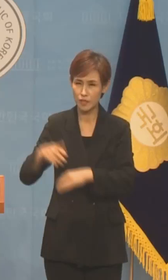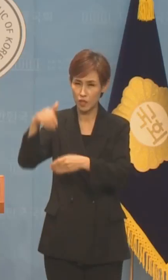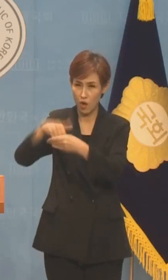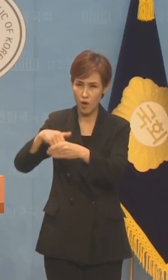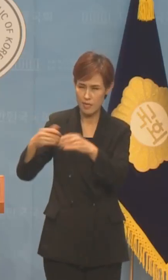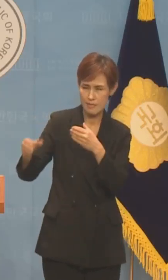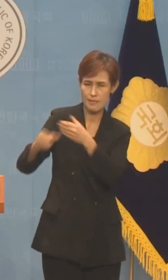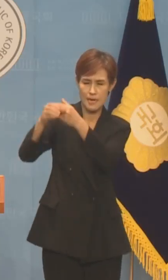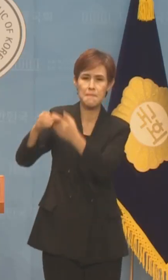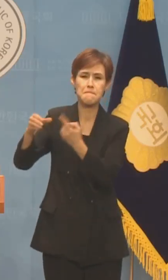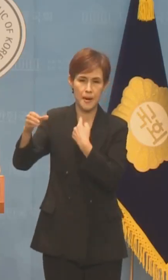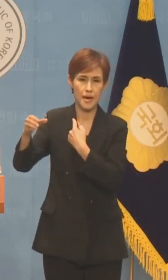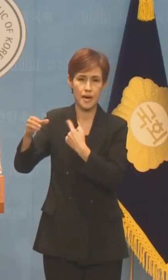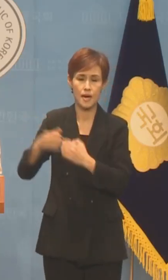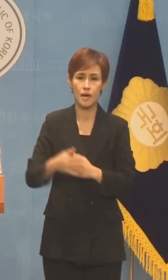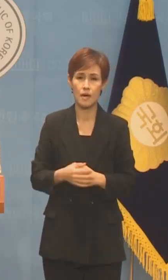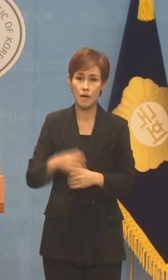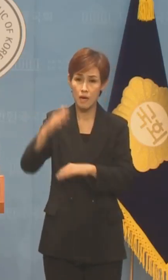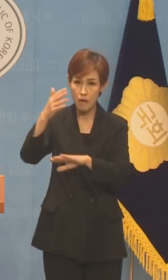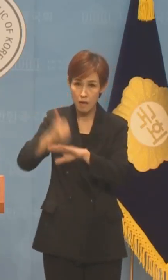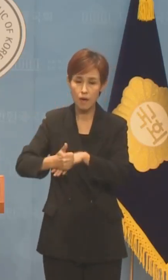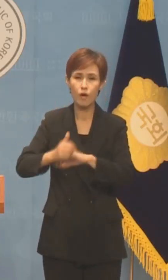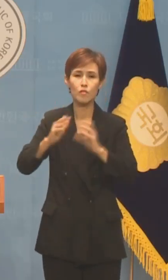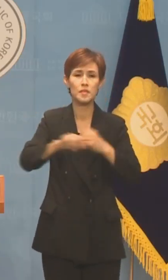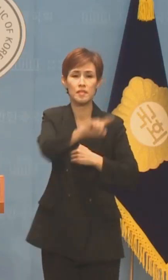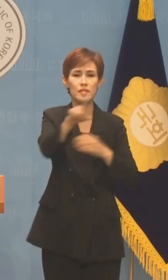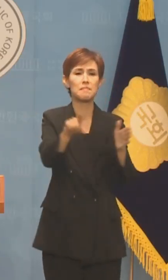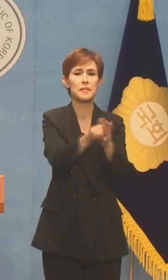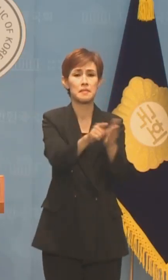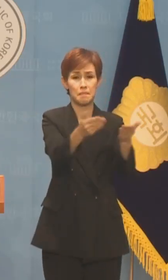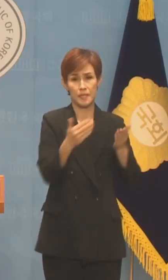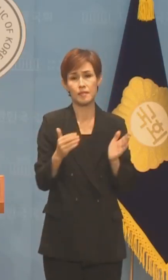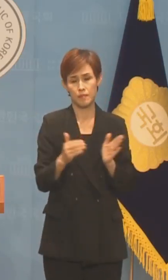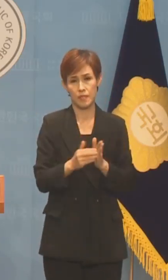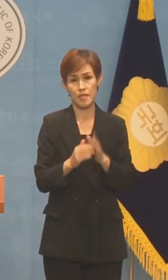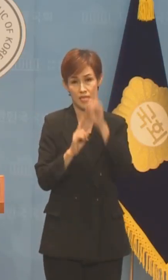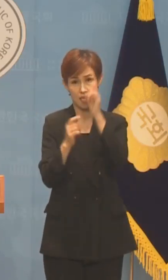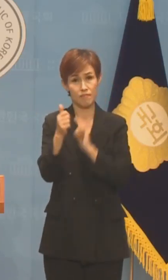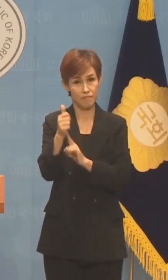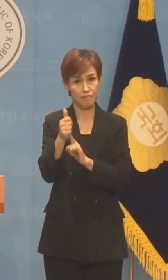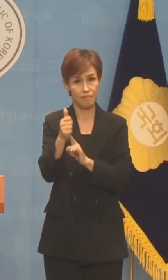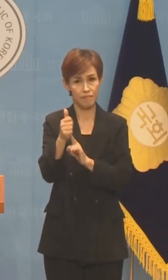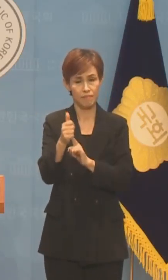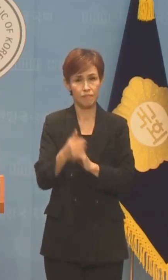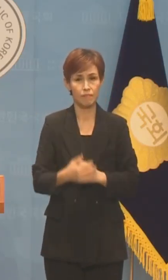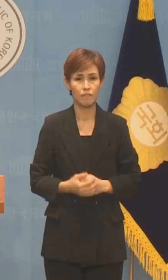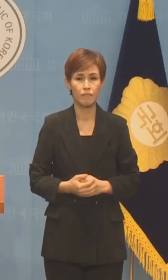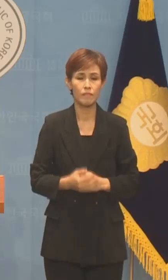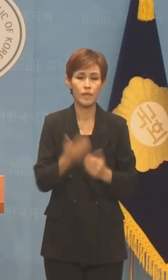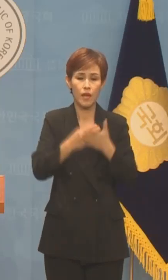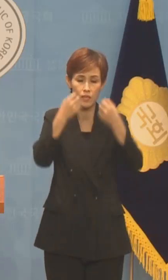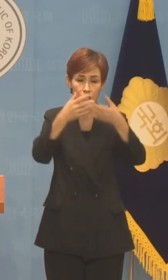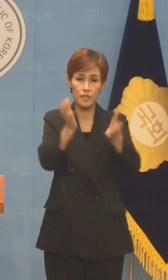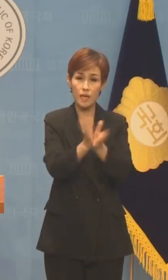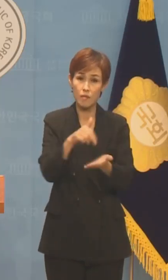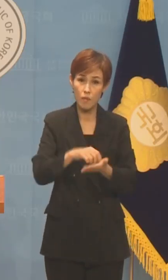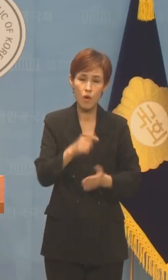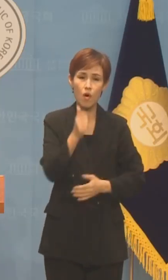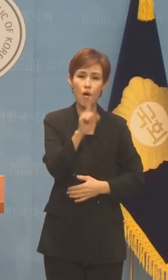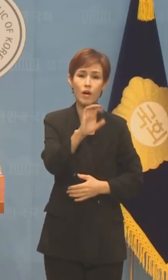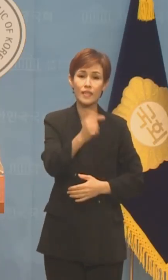맞서 싸웠고 이로써 국민들께 신뢰를 얻을 수 있었습니다. 최근 개혁신당은